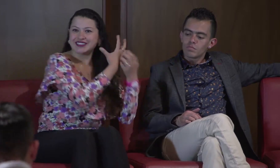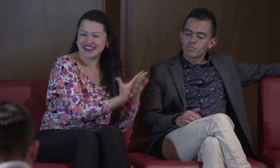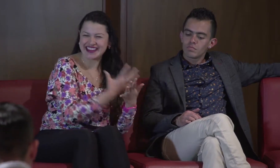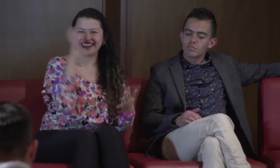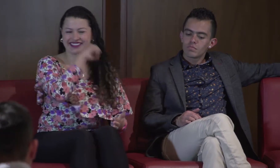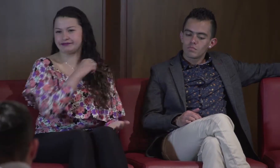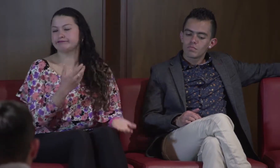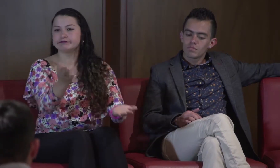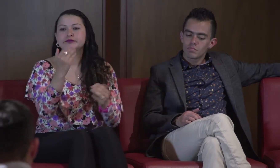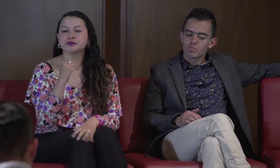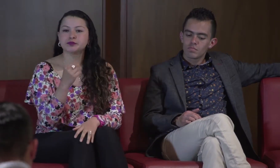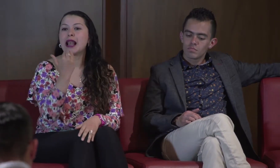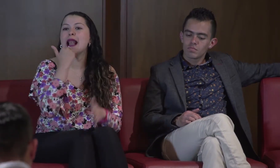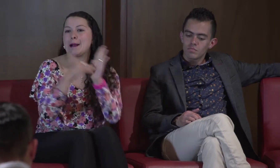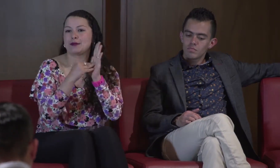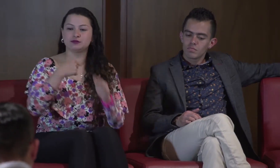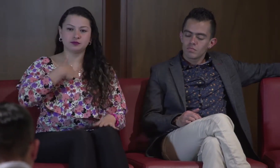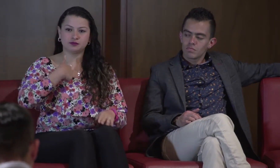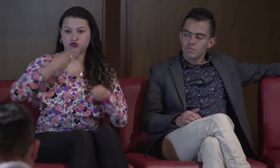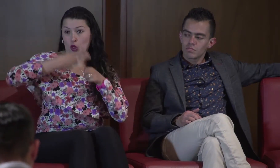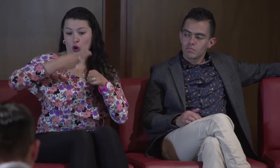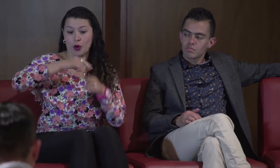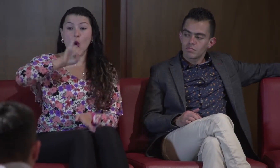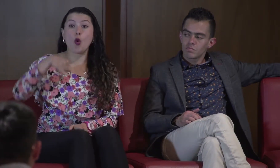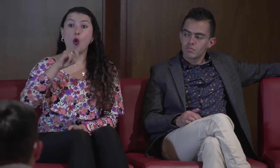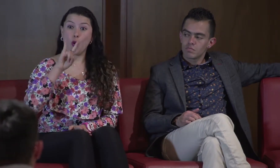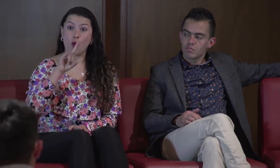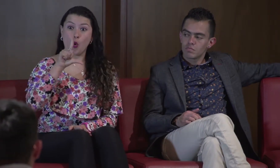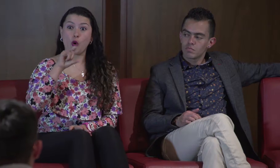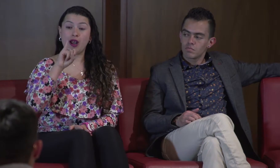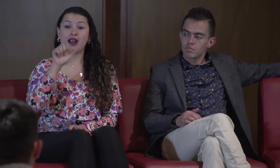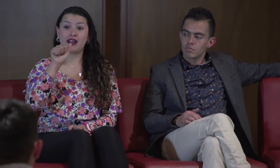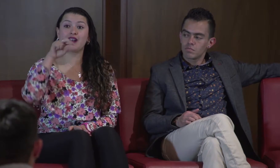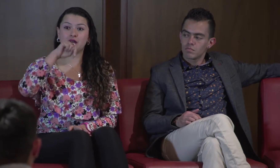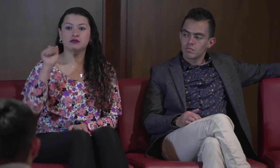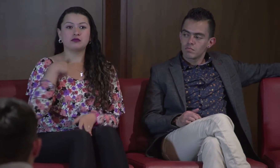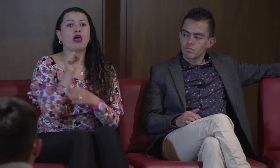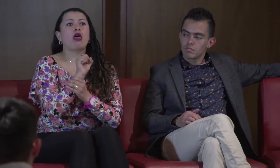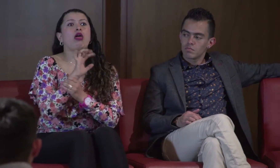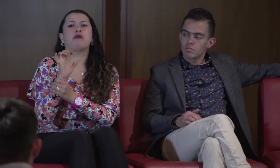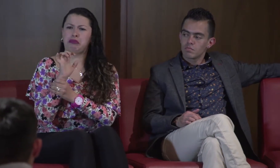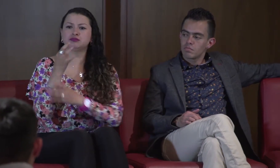caso, porque son dos diferentes estructuras de construcción gramatical.